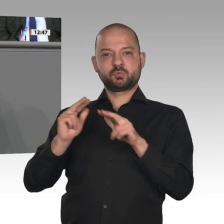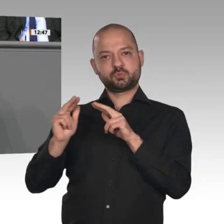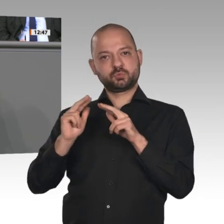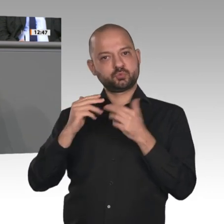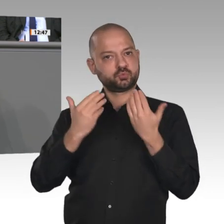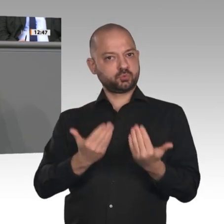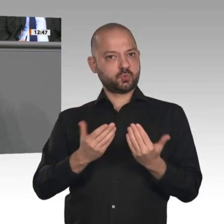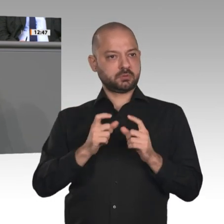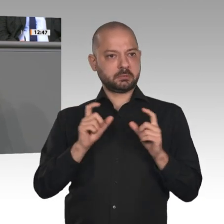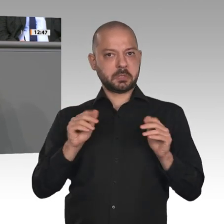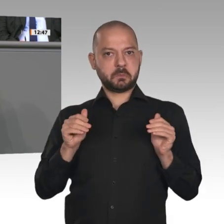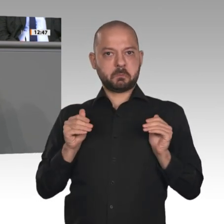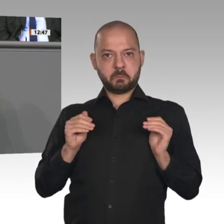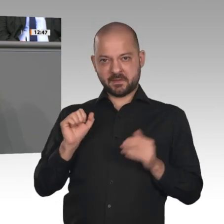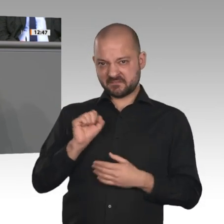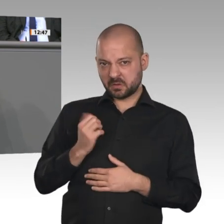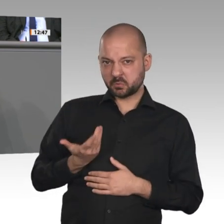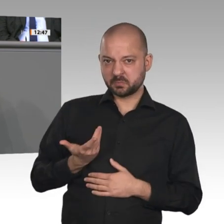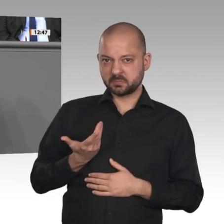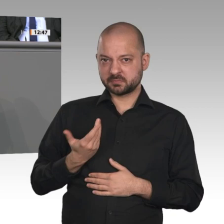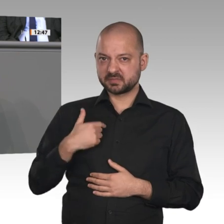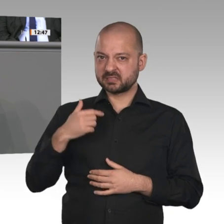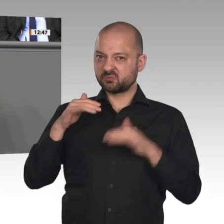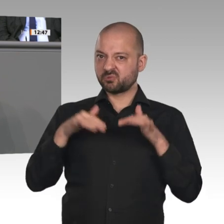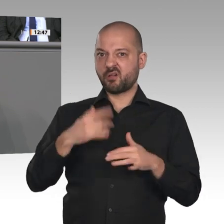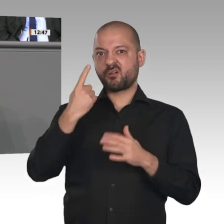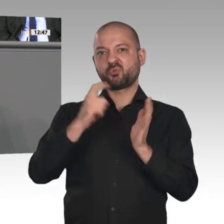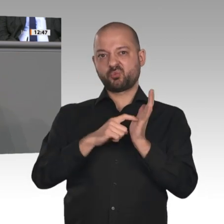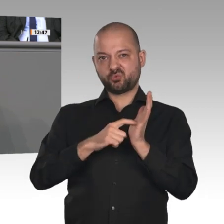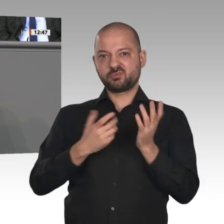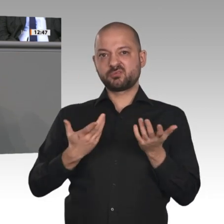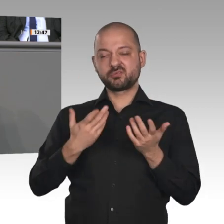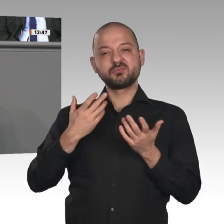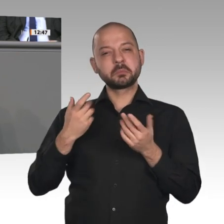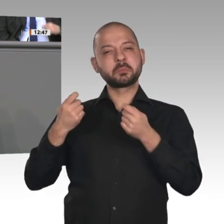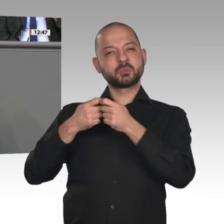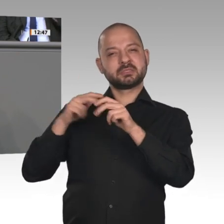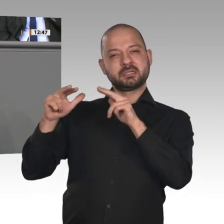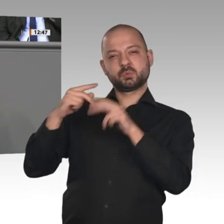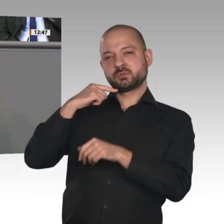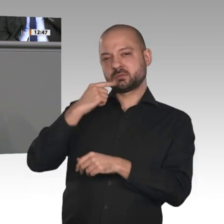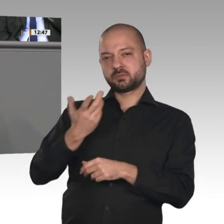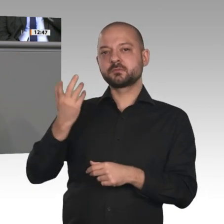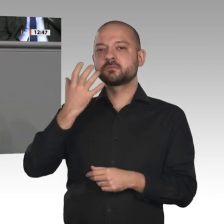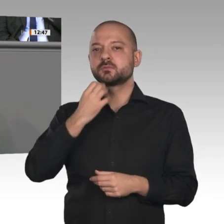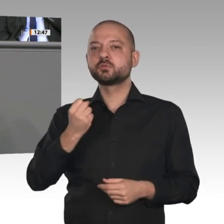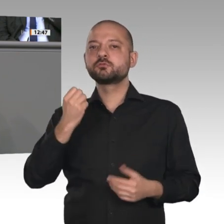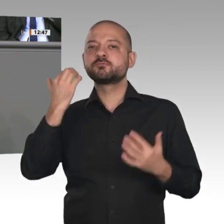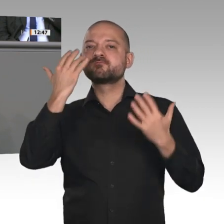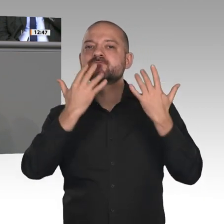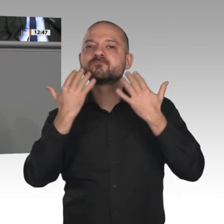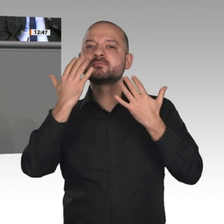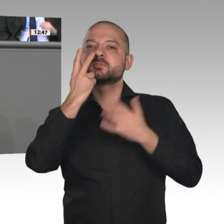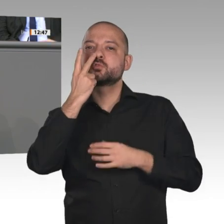Andererseits sagt die Bundesregierung, sie weist darauf hin, dass die Überlegungen zu einer sachgerechten Lösung wegen der Komplexität